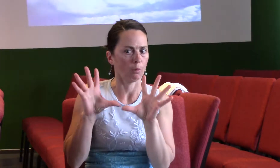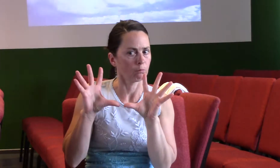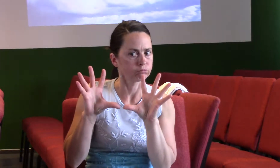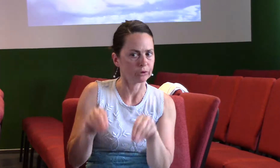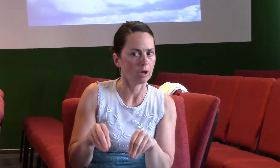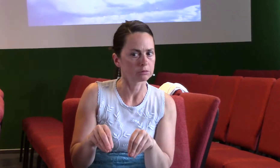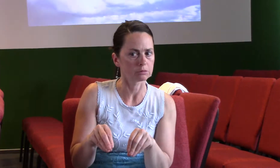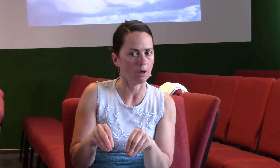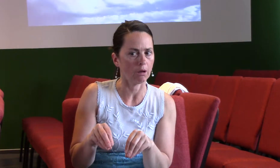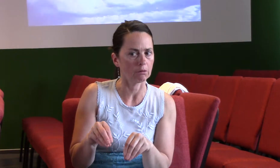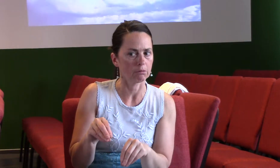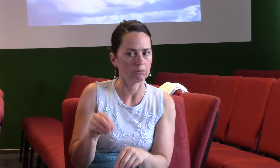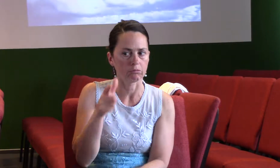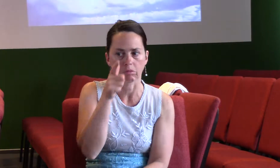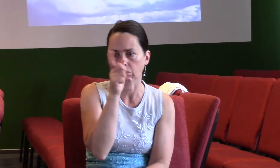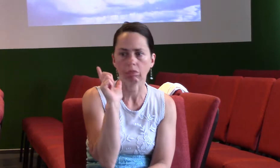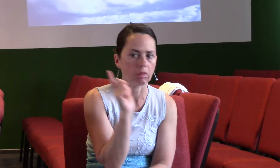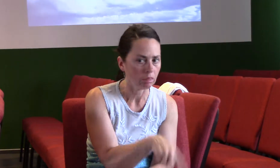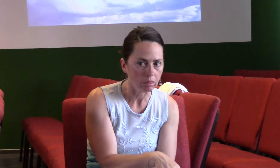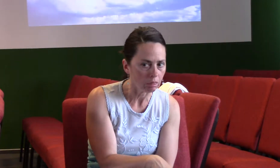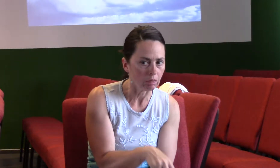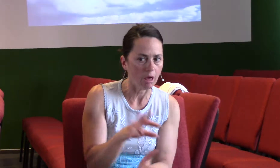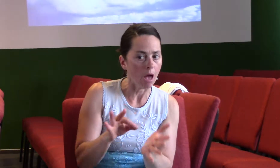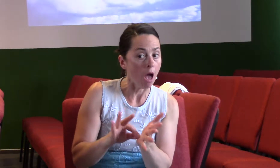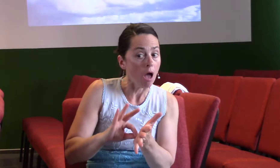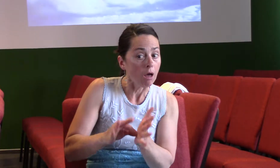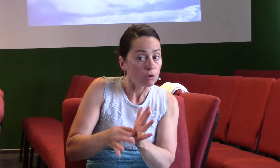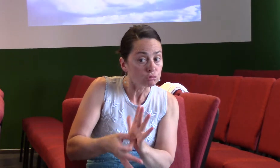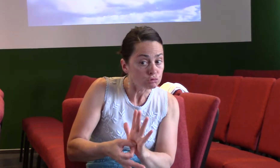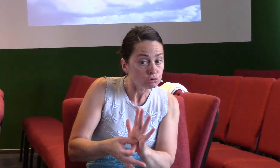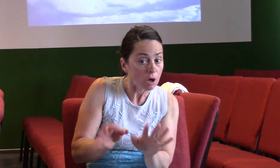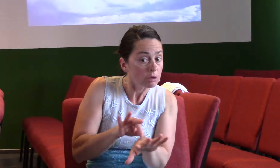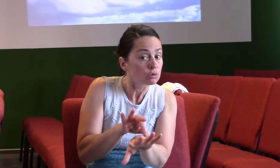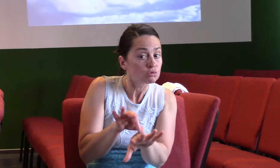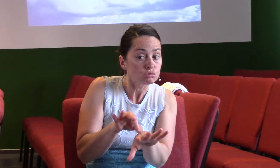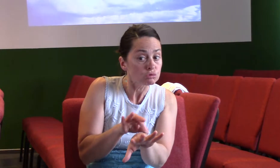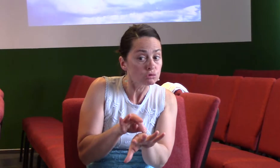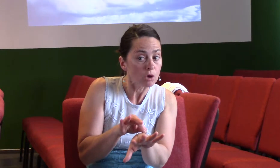Nestracej zbytečně čas, věnuj se něčemu, co má smysl.